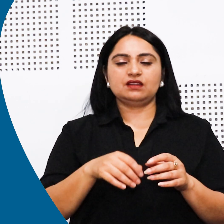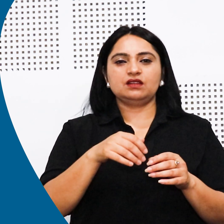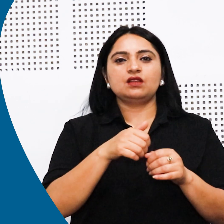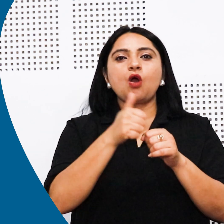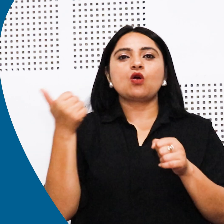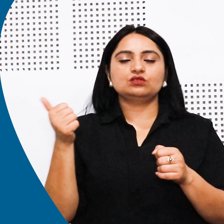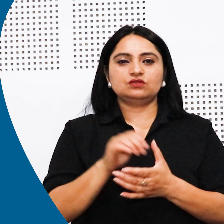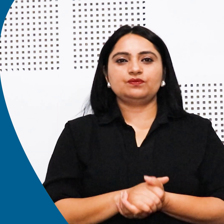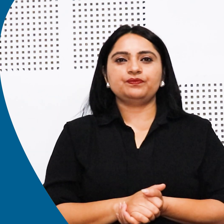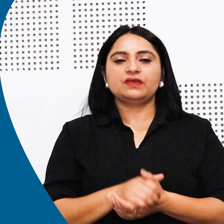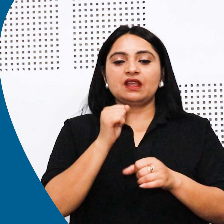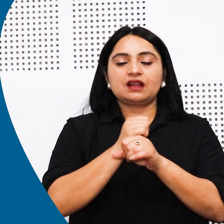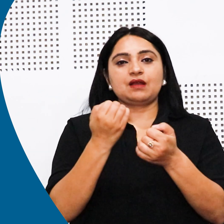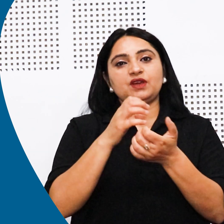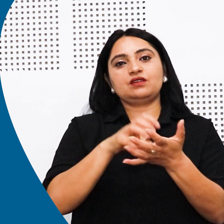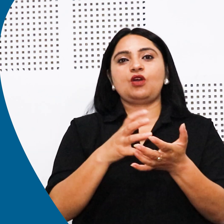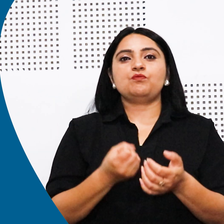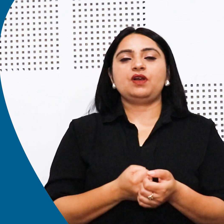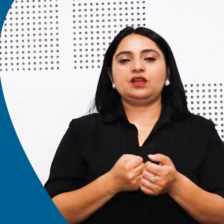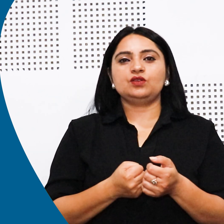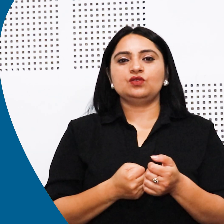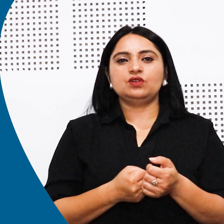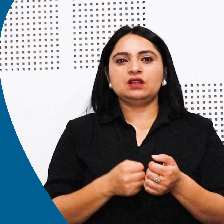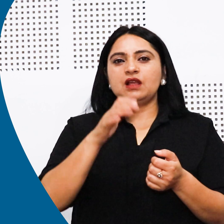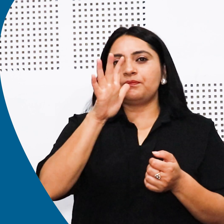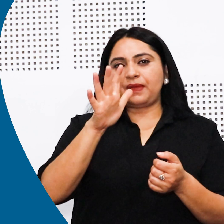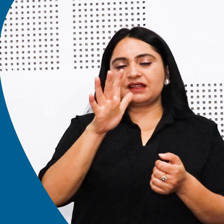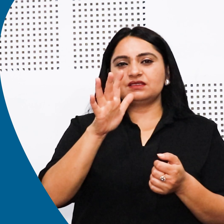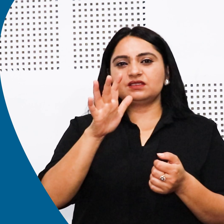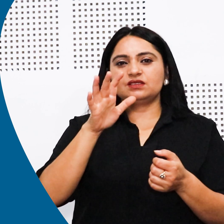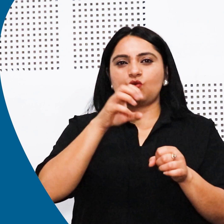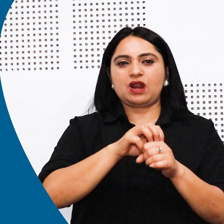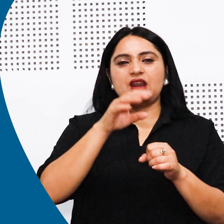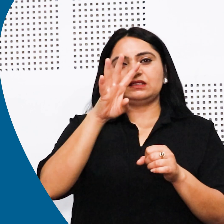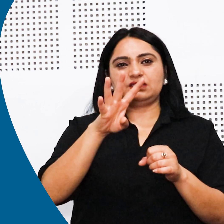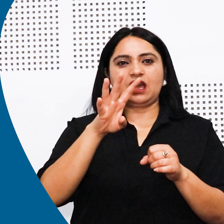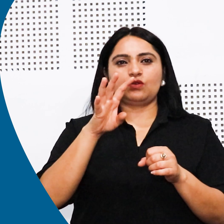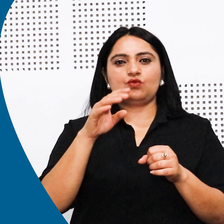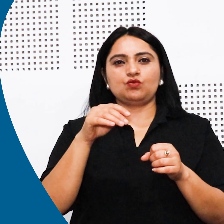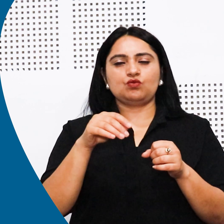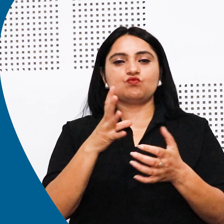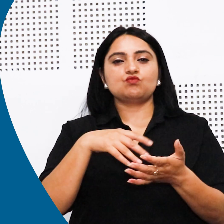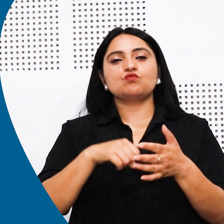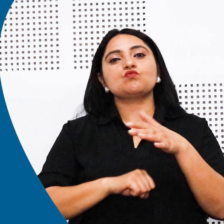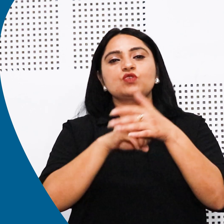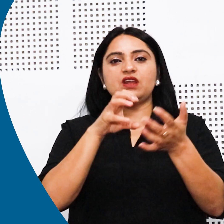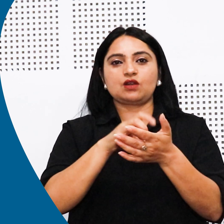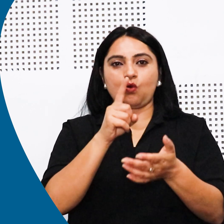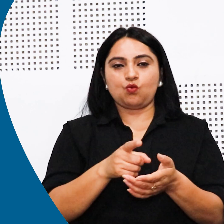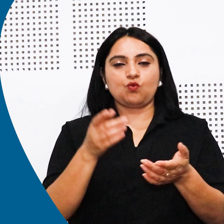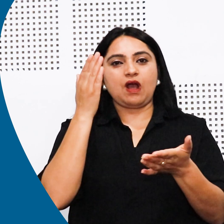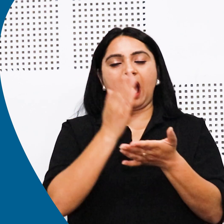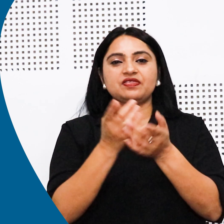अर्जुन बुढाथोकी, आराम गर्ने ठाउँ त भयो नि, 5 को र 4 को एकदम यो चाहिँ हाम्रो 4 को चाहिँ नाकै हो। यो 4 को आधी भाग